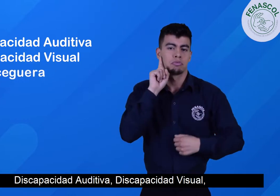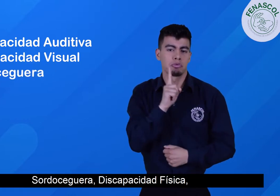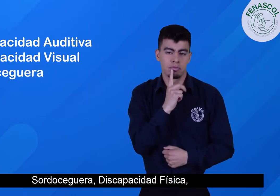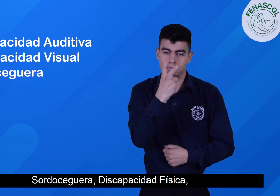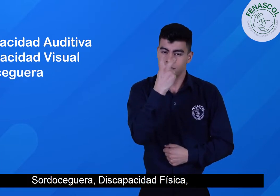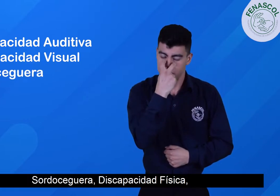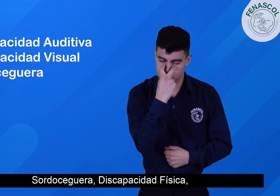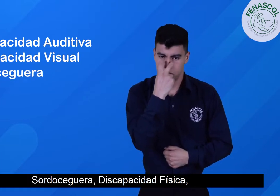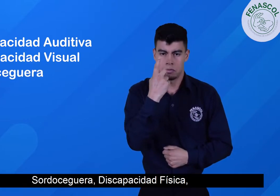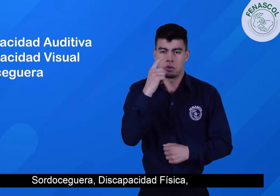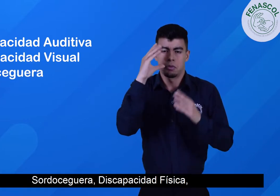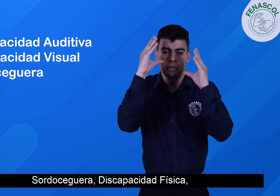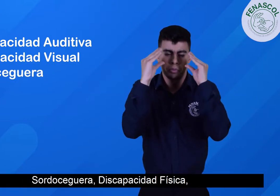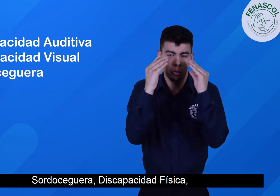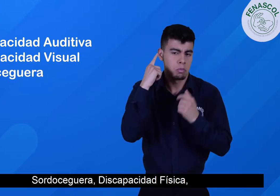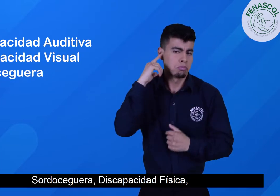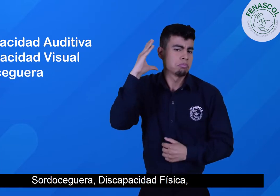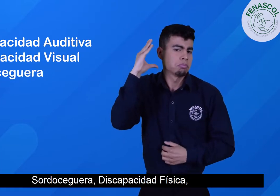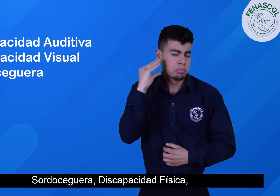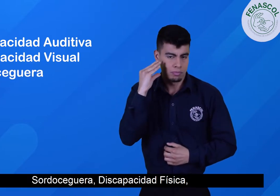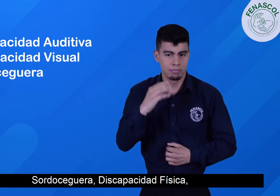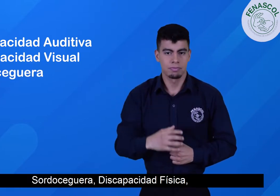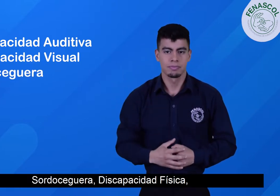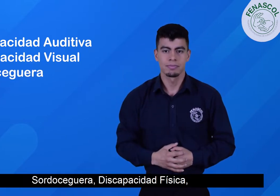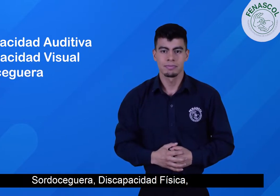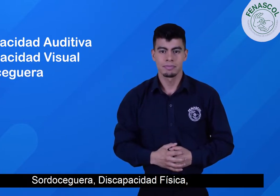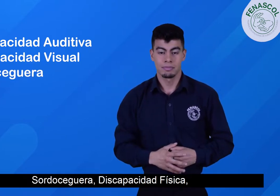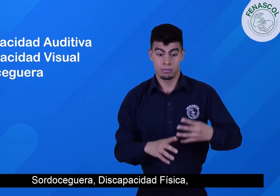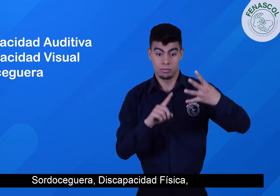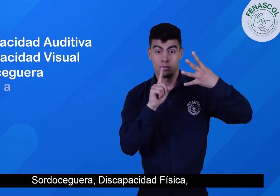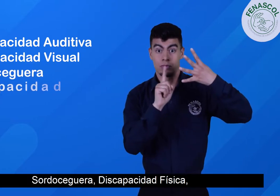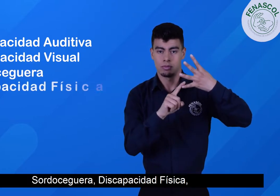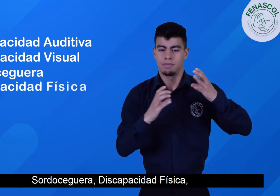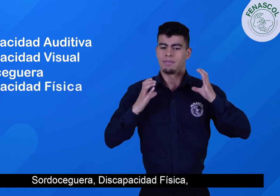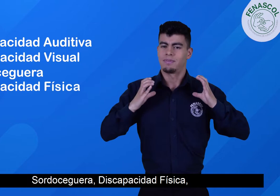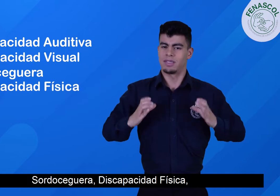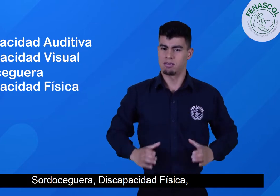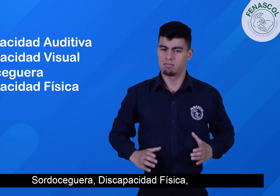sordo ceguera discapacidad física